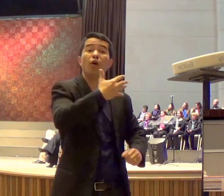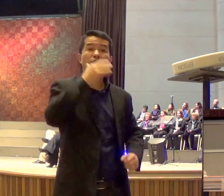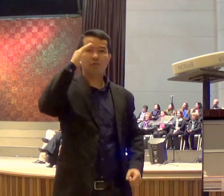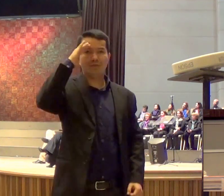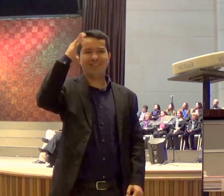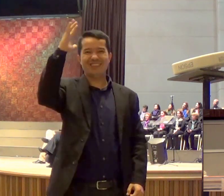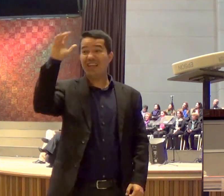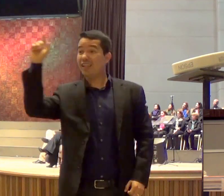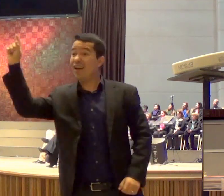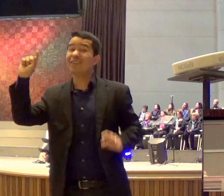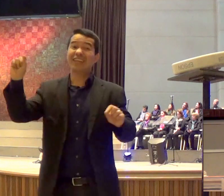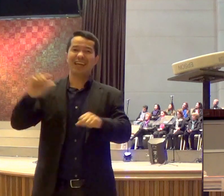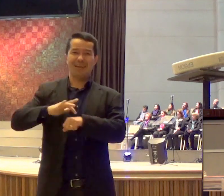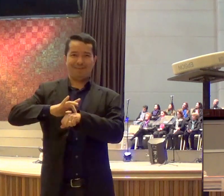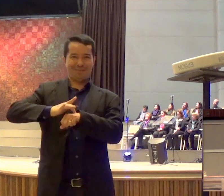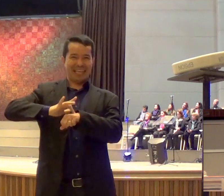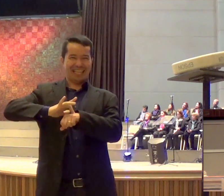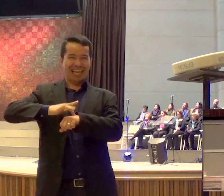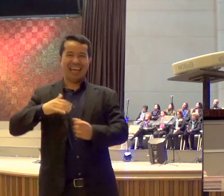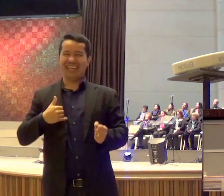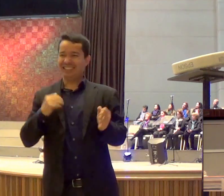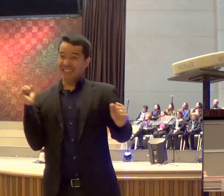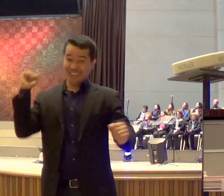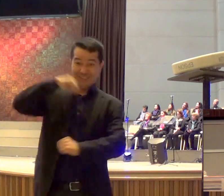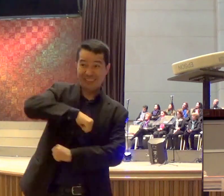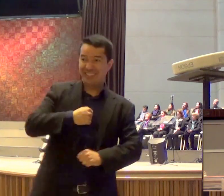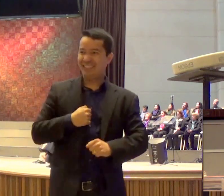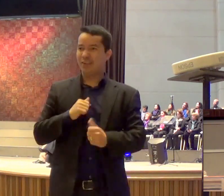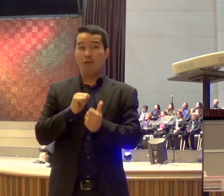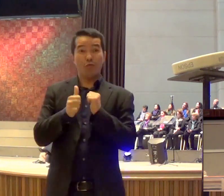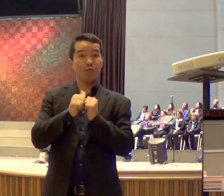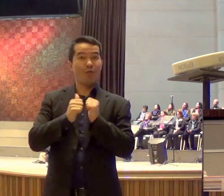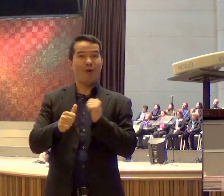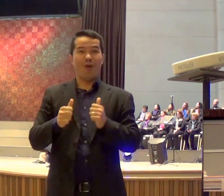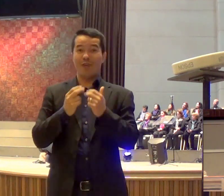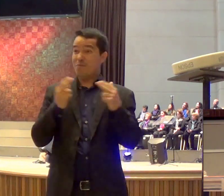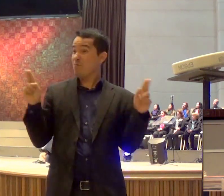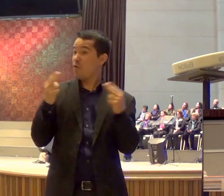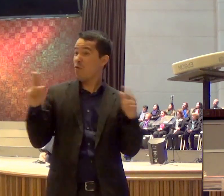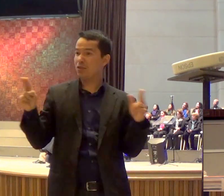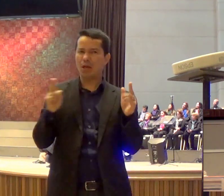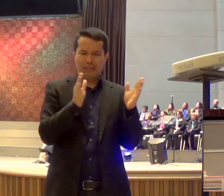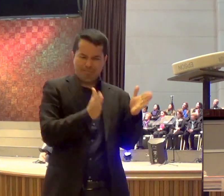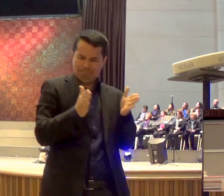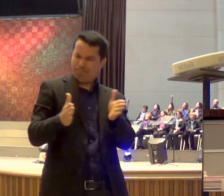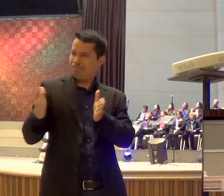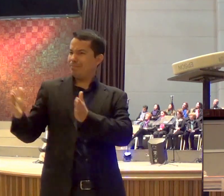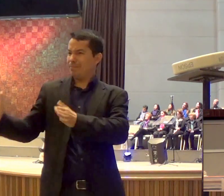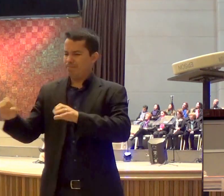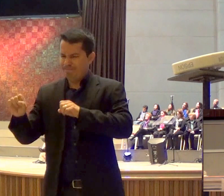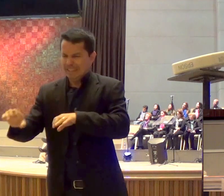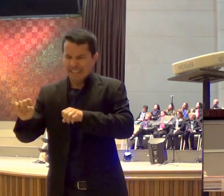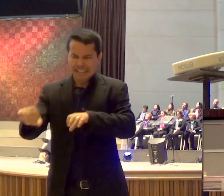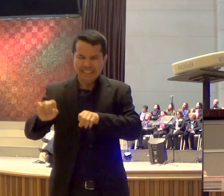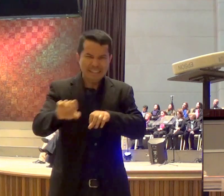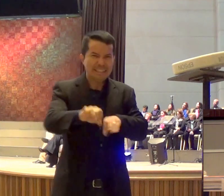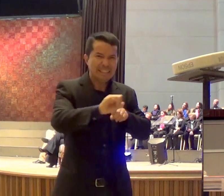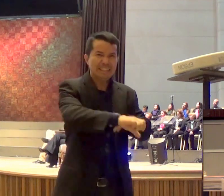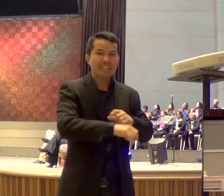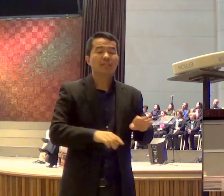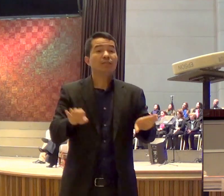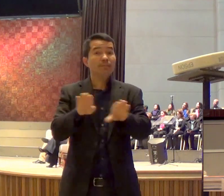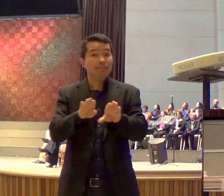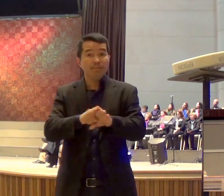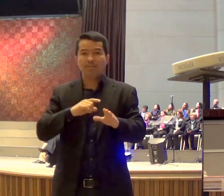balé jiu-jitsu futebol música Essas atividades a gente se concentra na casa